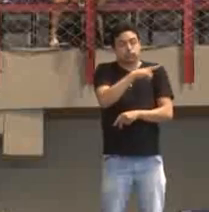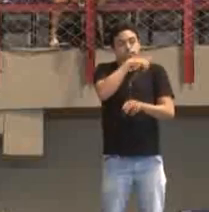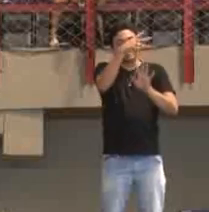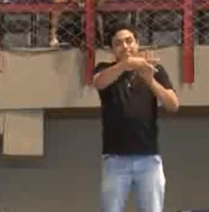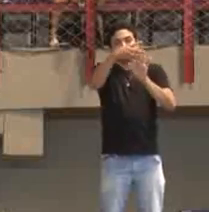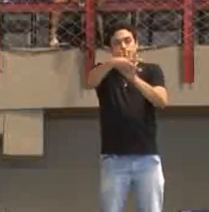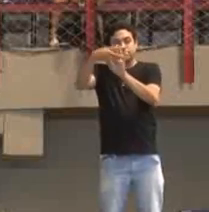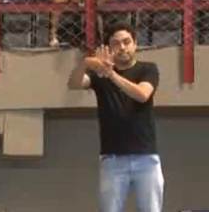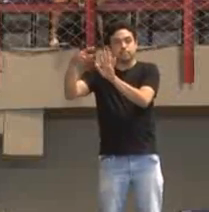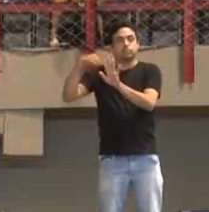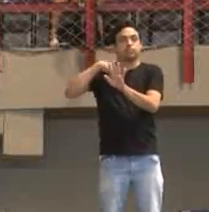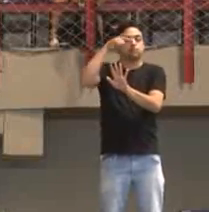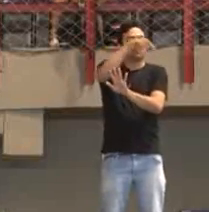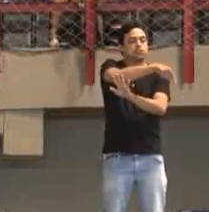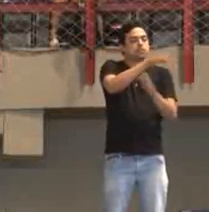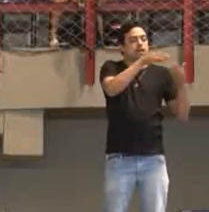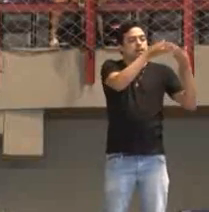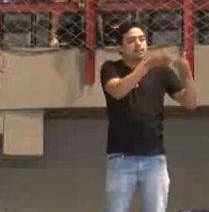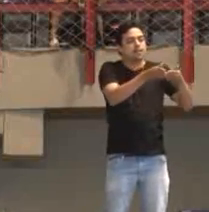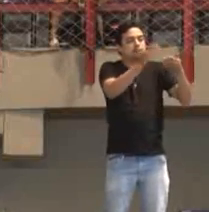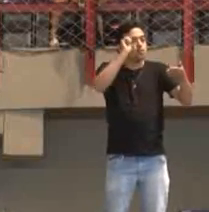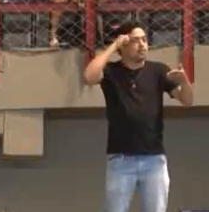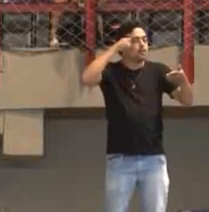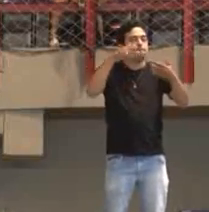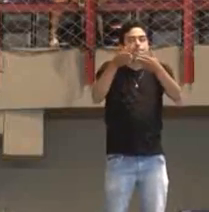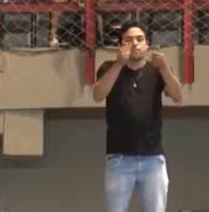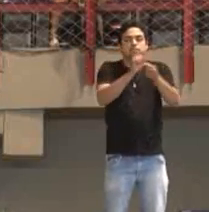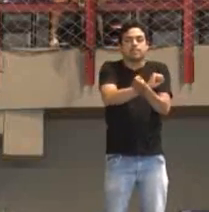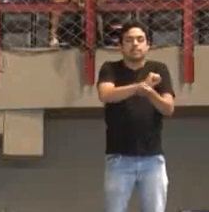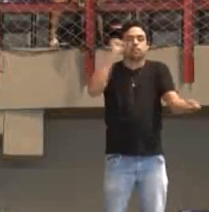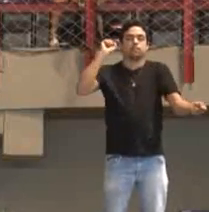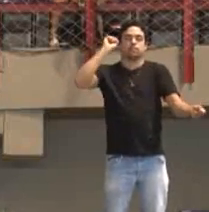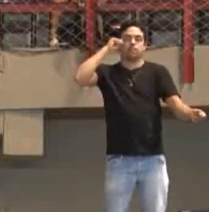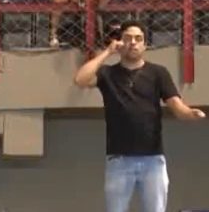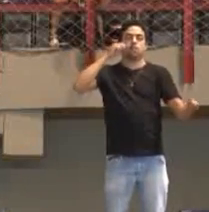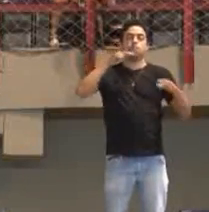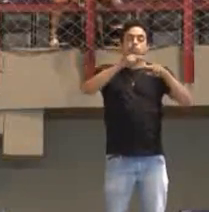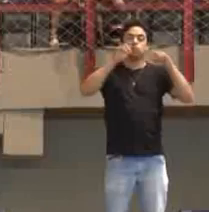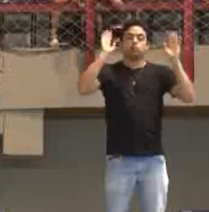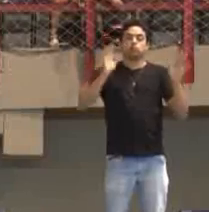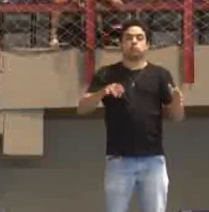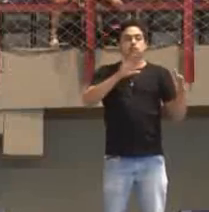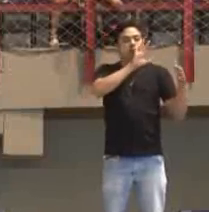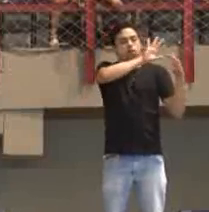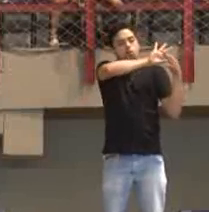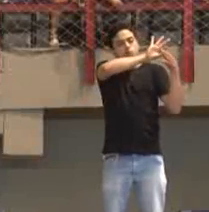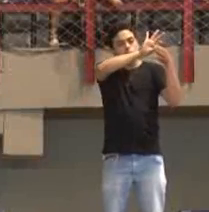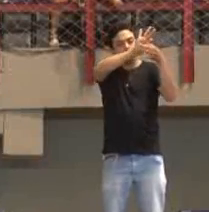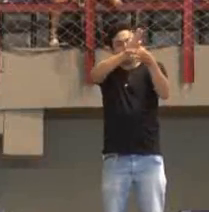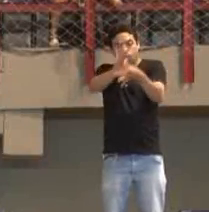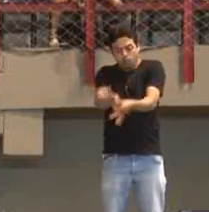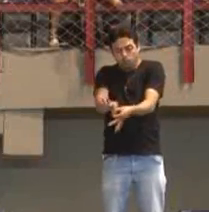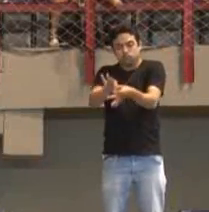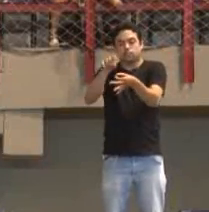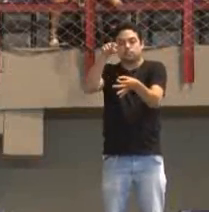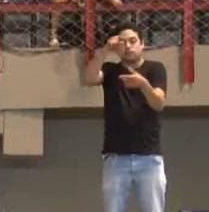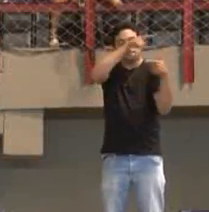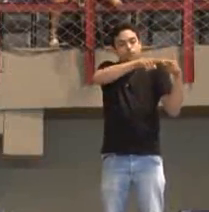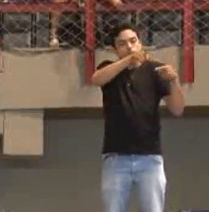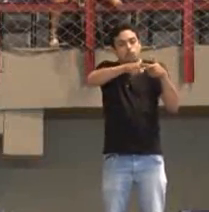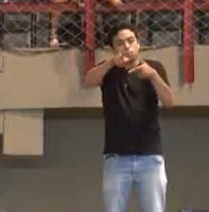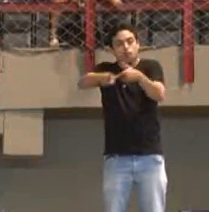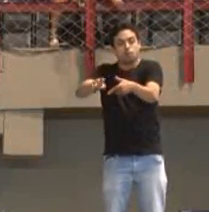textos. Navio negreiro, pedindo a libertação dos escravos. Então o contexto é um contexto